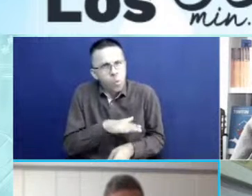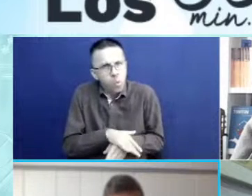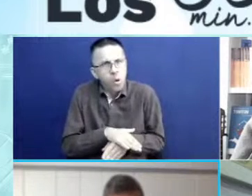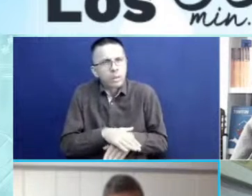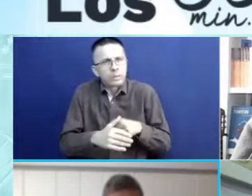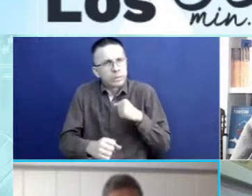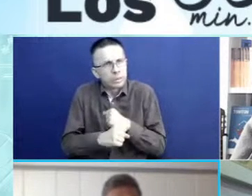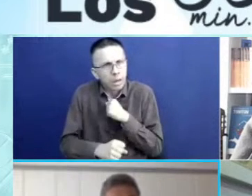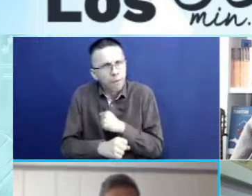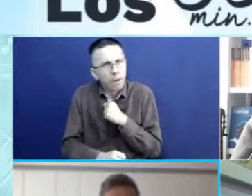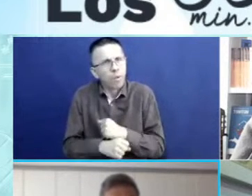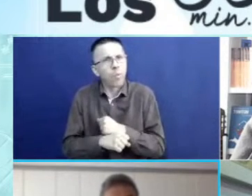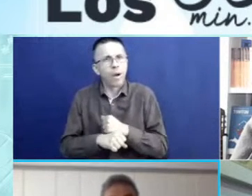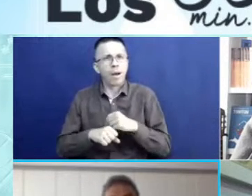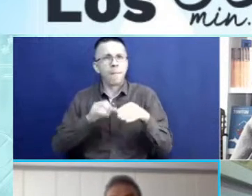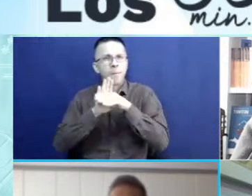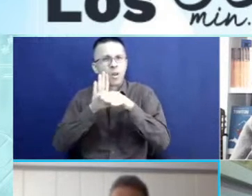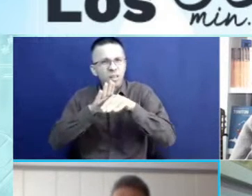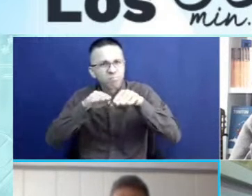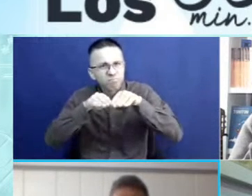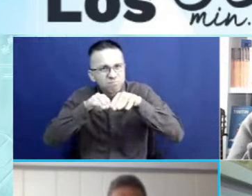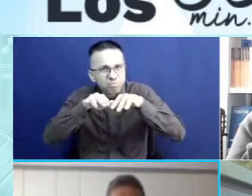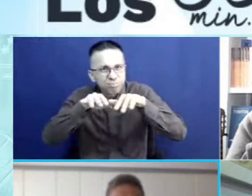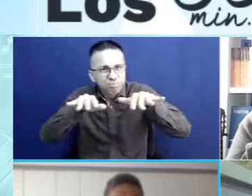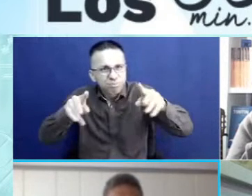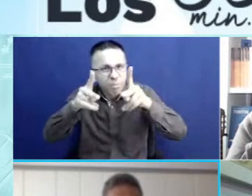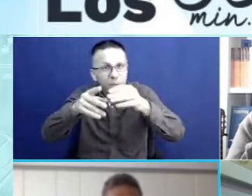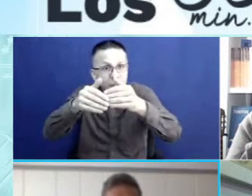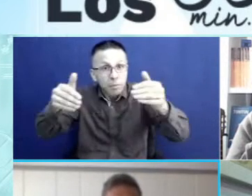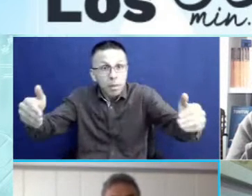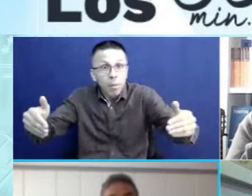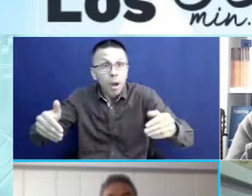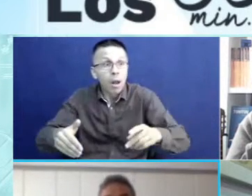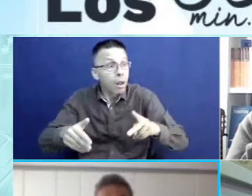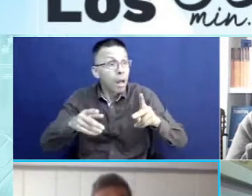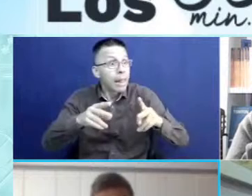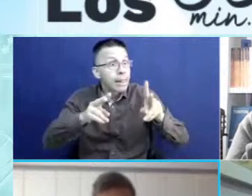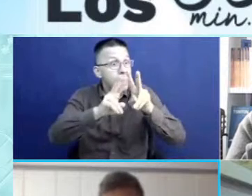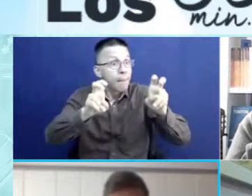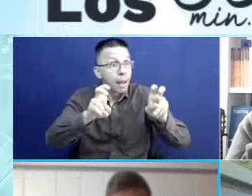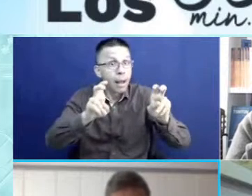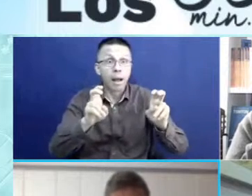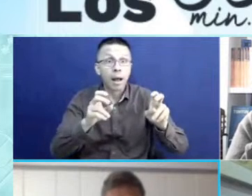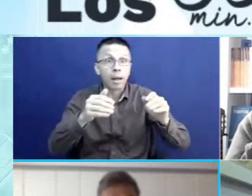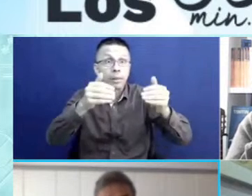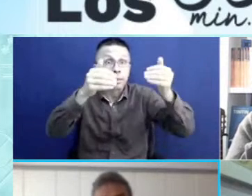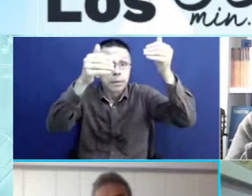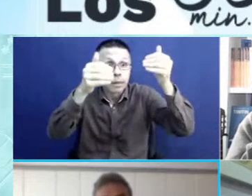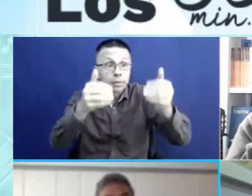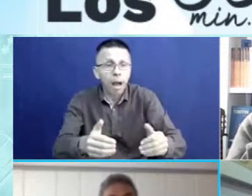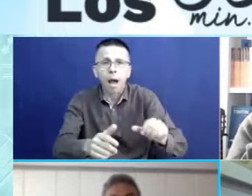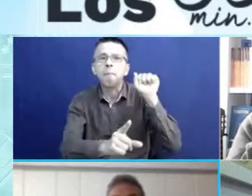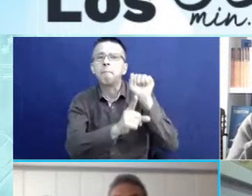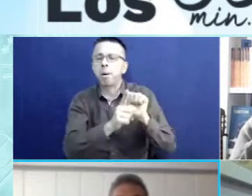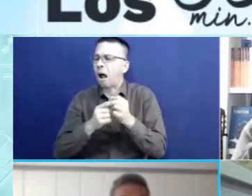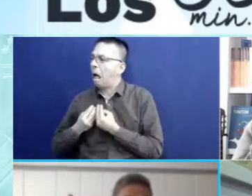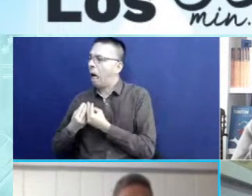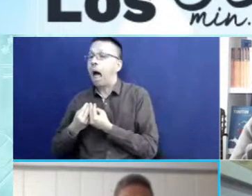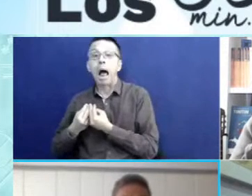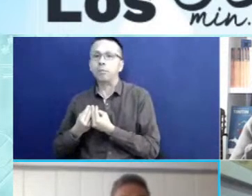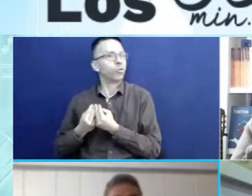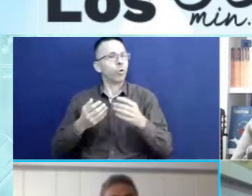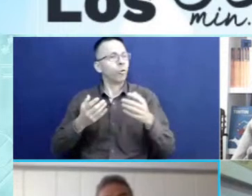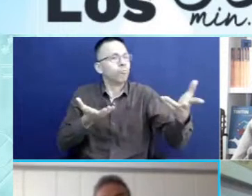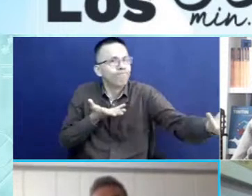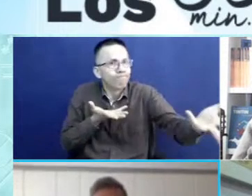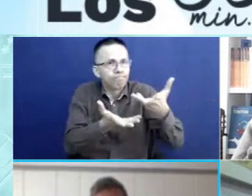de nuestra política para nuestra población, nada sobre nosotros, sin nosotros. Así lo han entendido en nuestro departamento. Ahí hemos generado